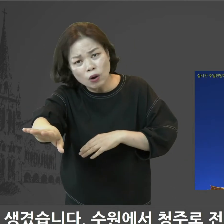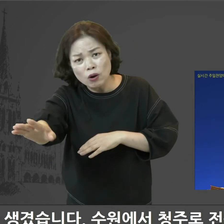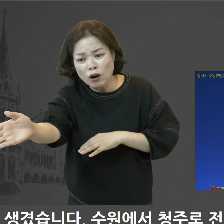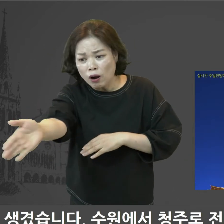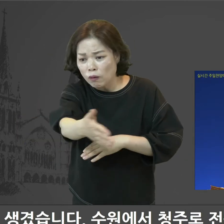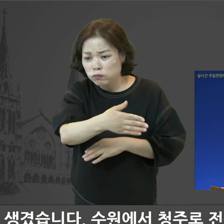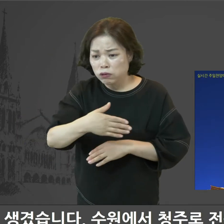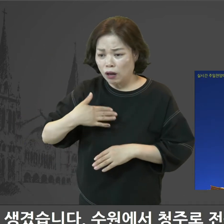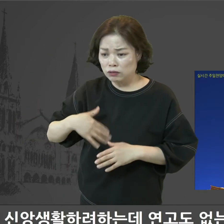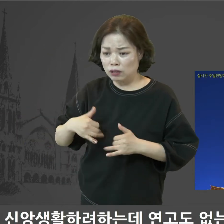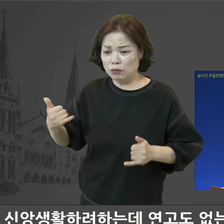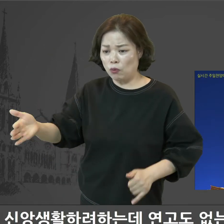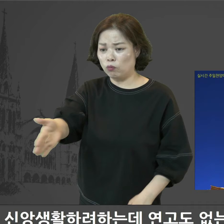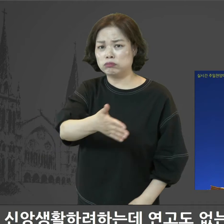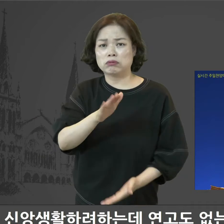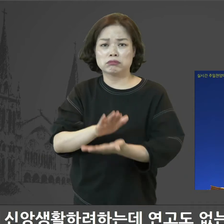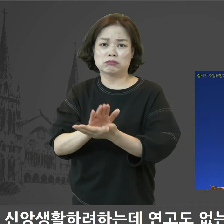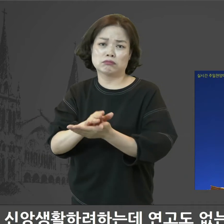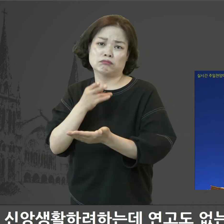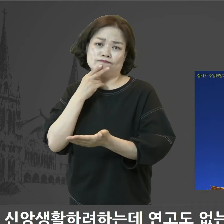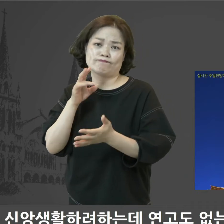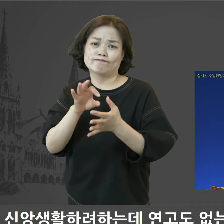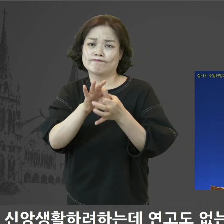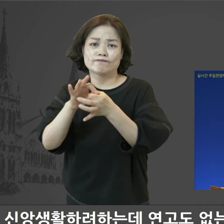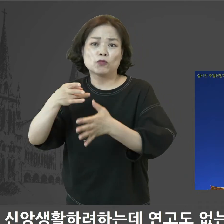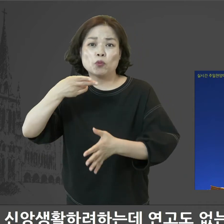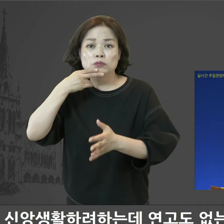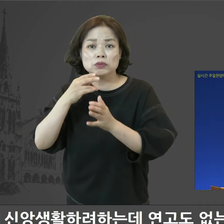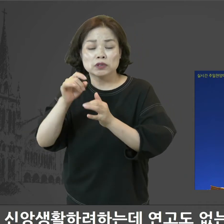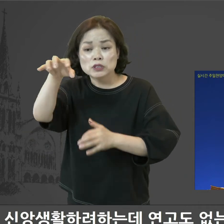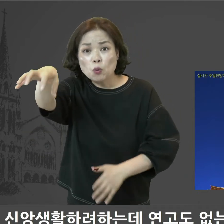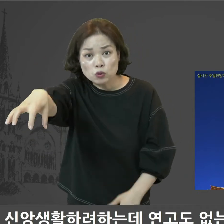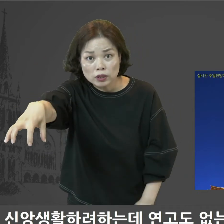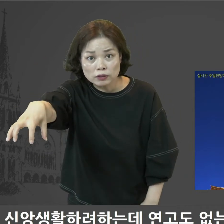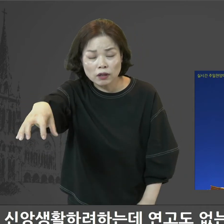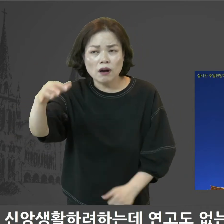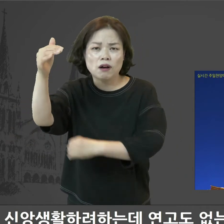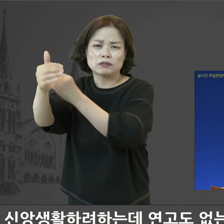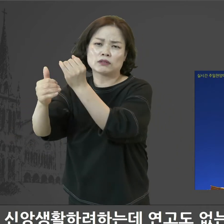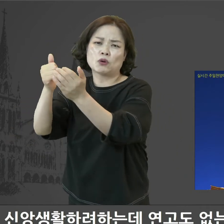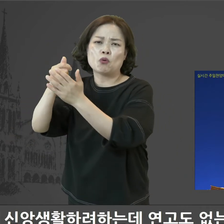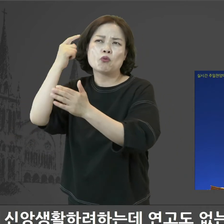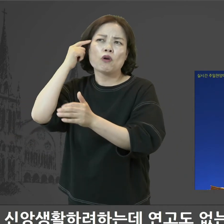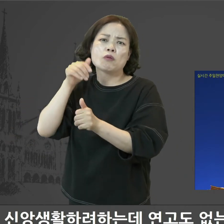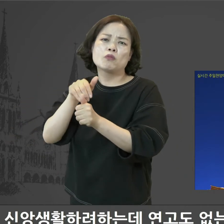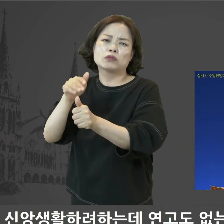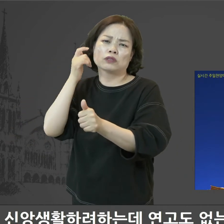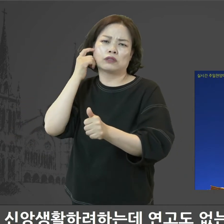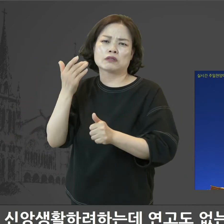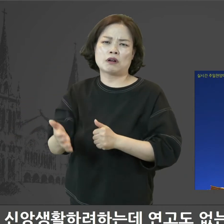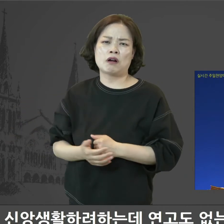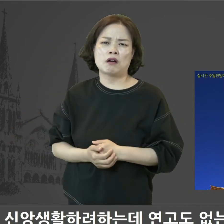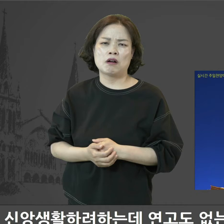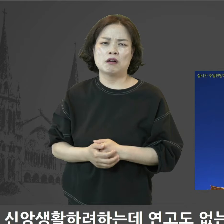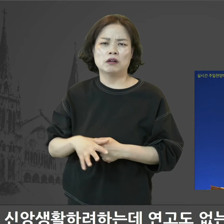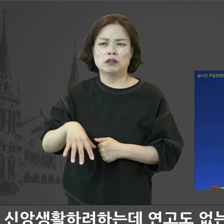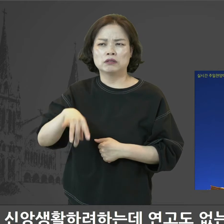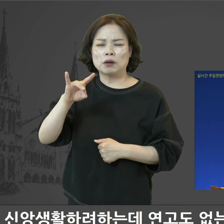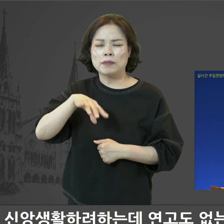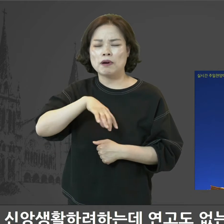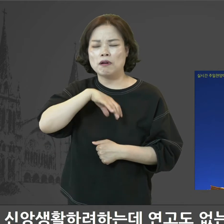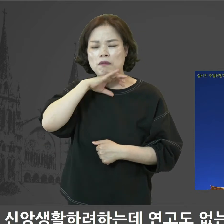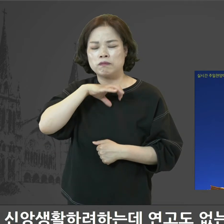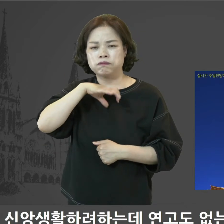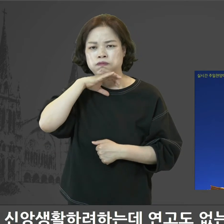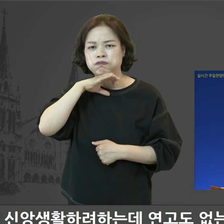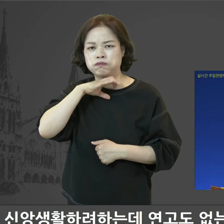아무도 없고 친구도 없고 연도 없는 그곳에서 하나님께서 날 왜 보내실까? 처음에는 불평하고